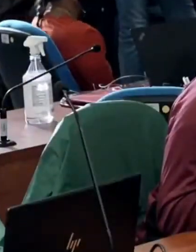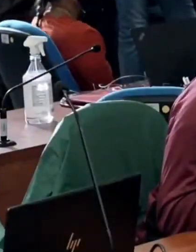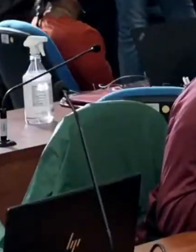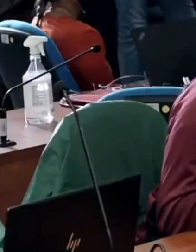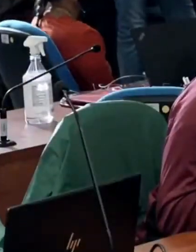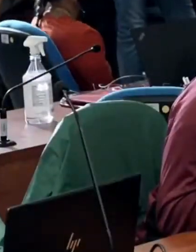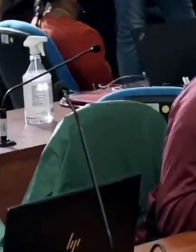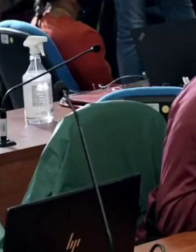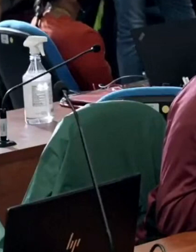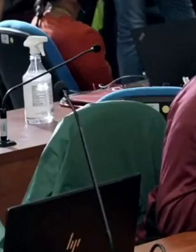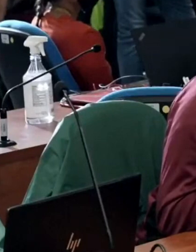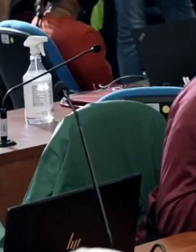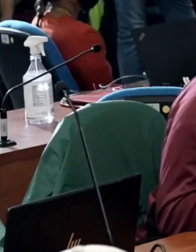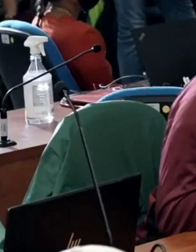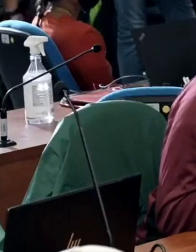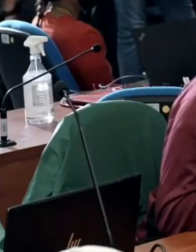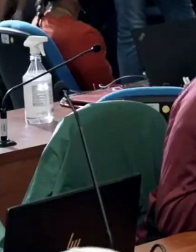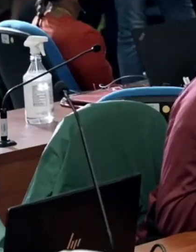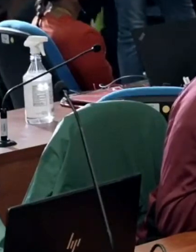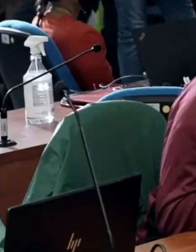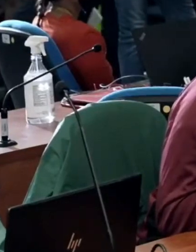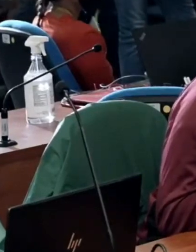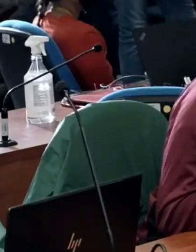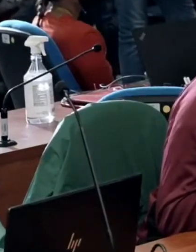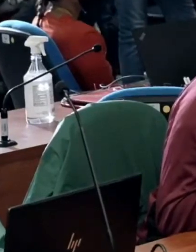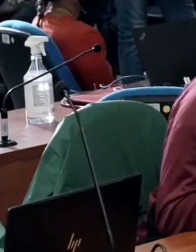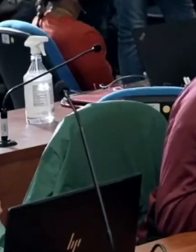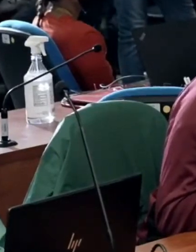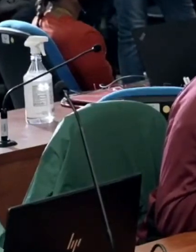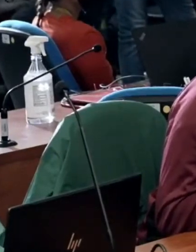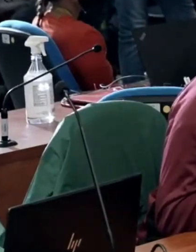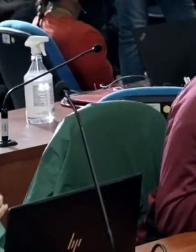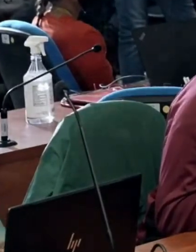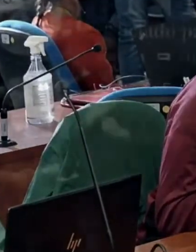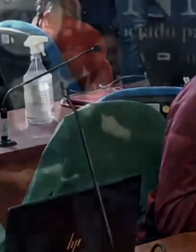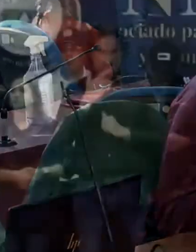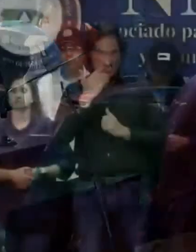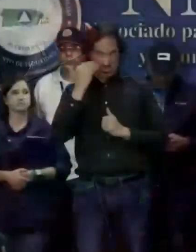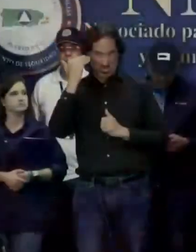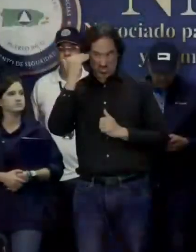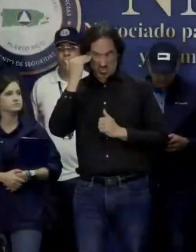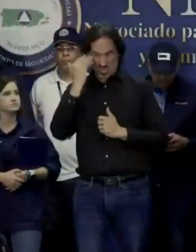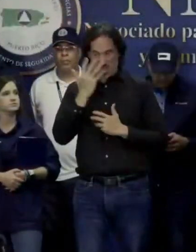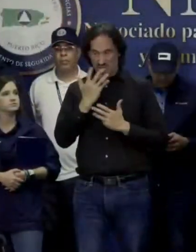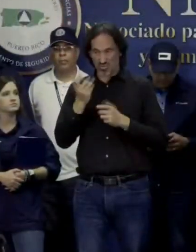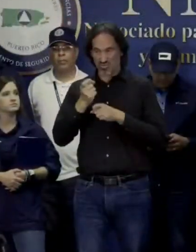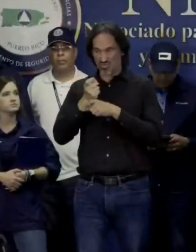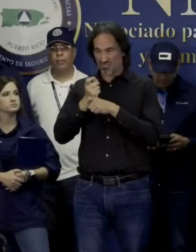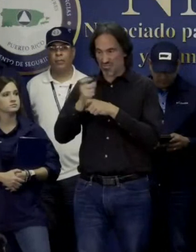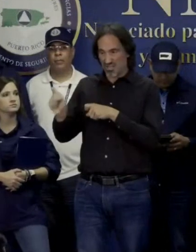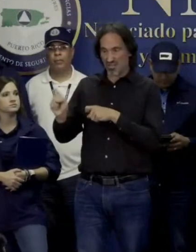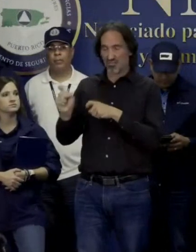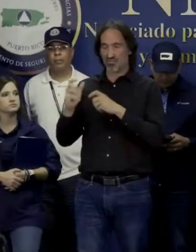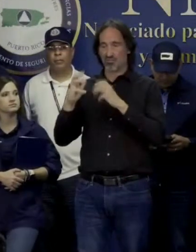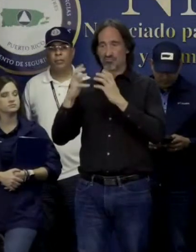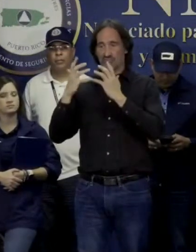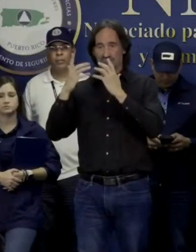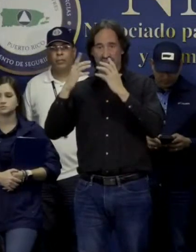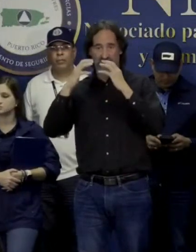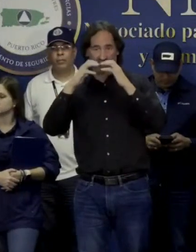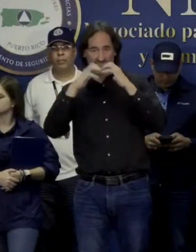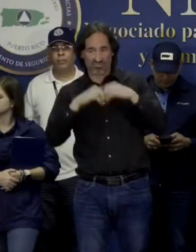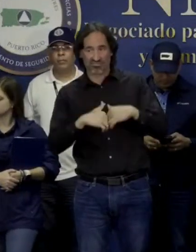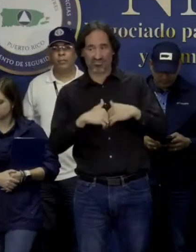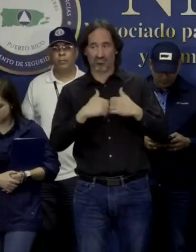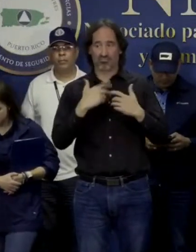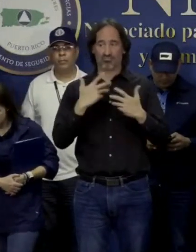sobre hogares que se han perdido, que han resultado con daños? No, todavía no tenemos, y es bien importante lo que